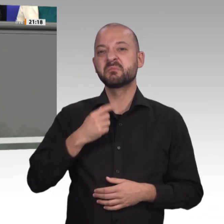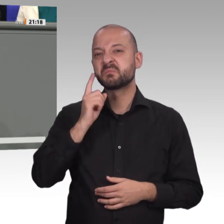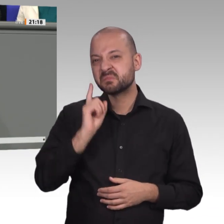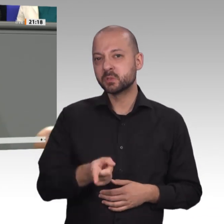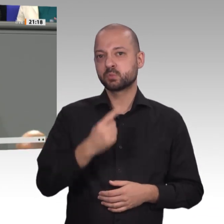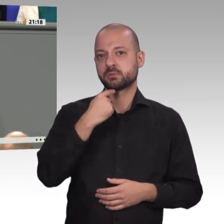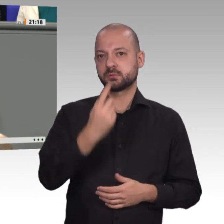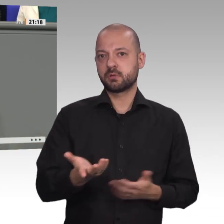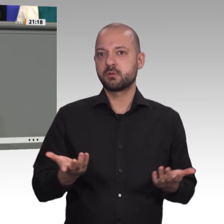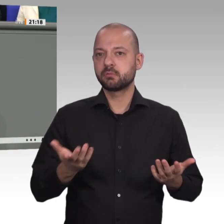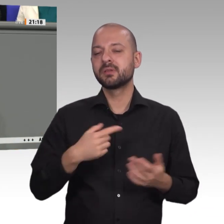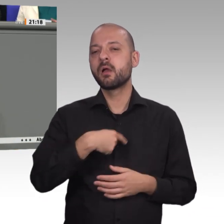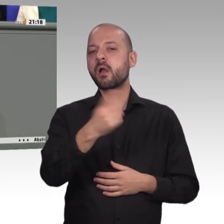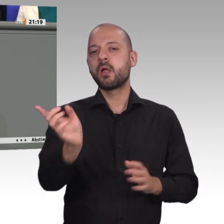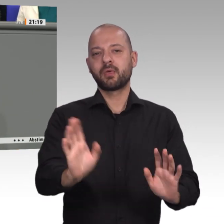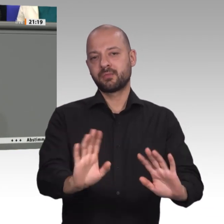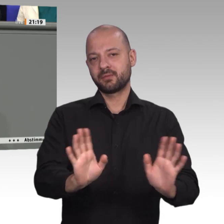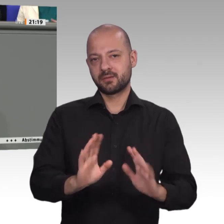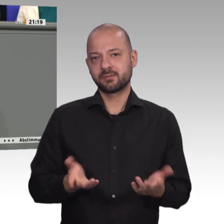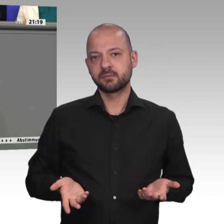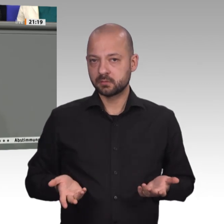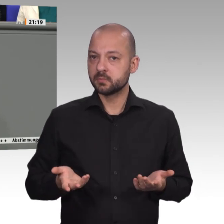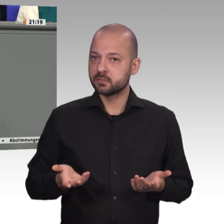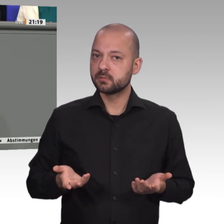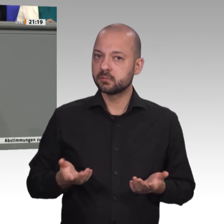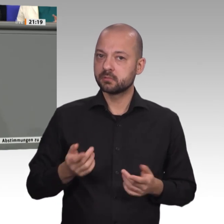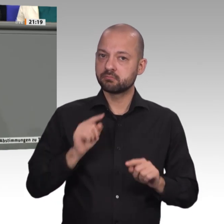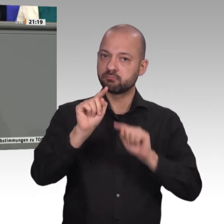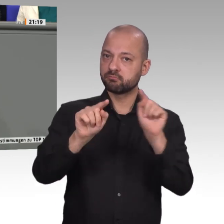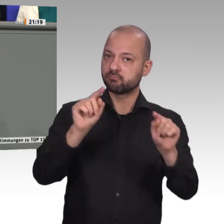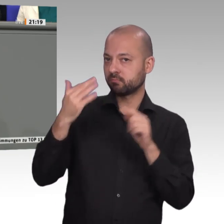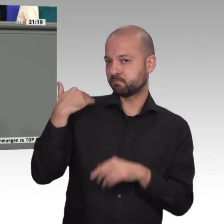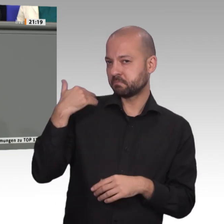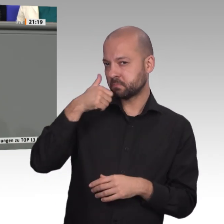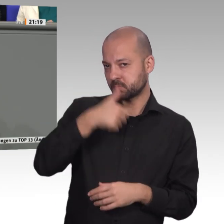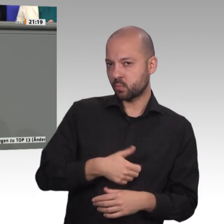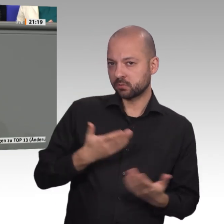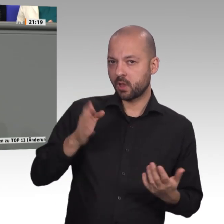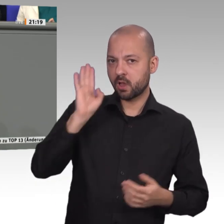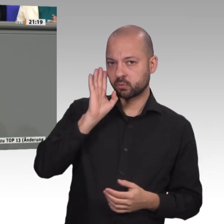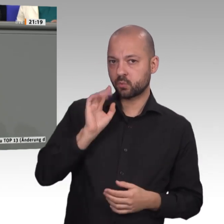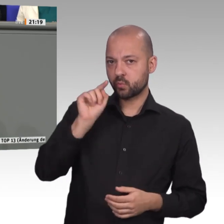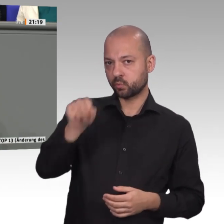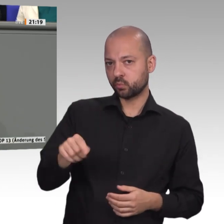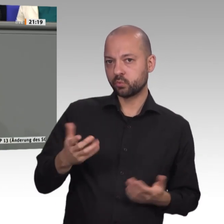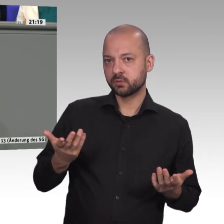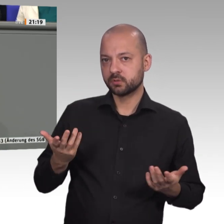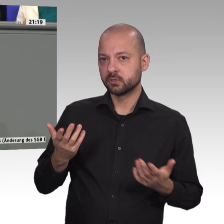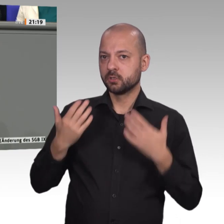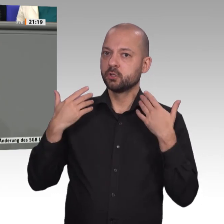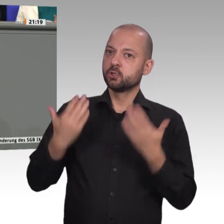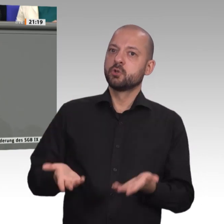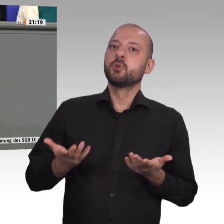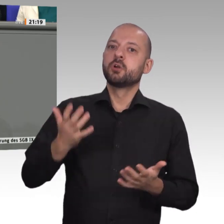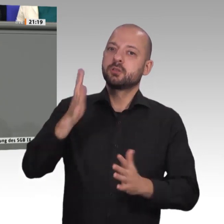Geschichten genannt worden. Und jeder, der in diesem Bereich arbeitet, weiß, dass es sozusagen oft vorkommt, dass Leute in